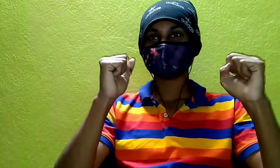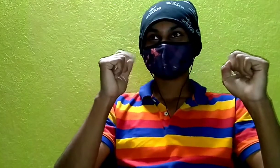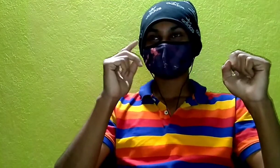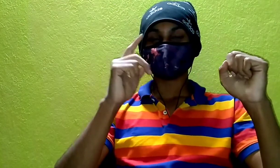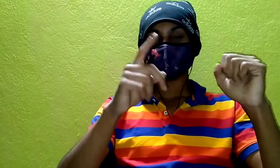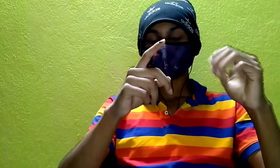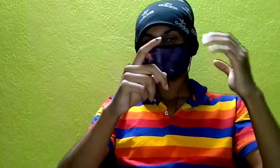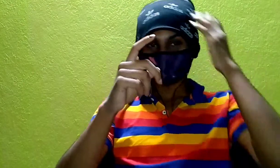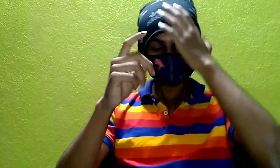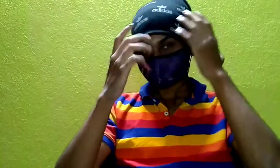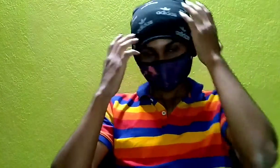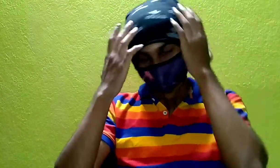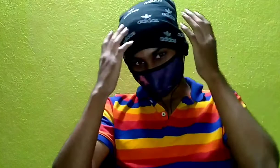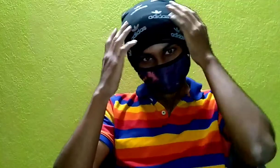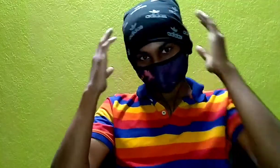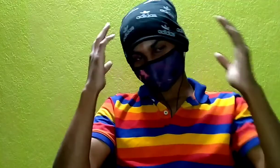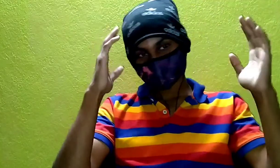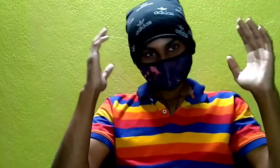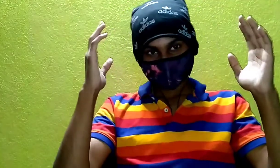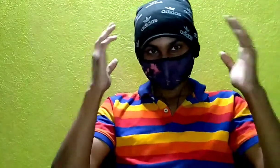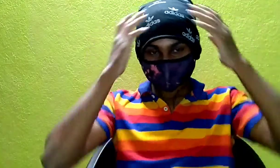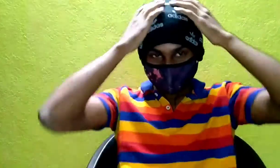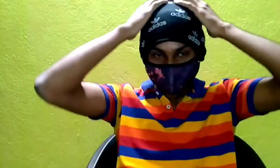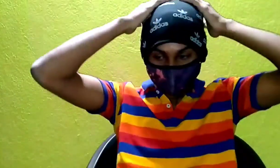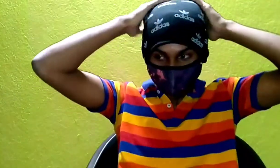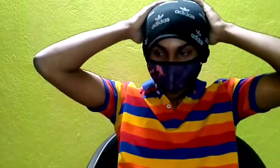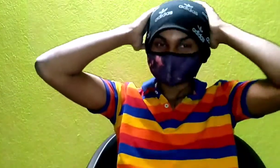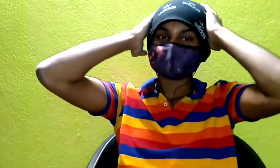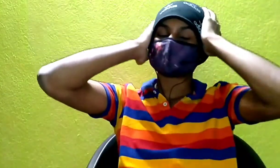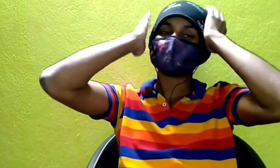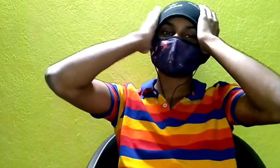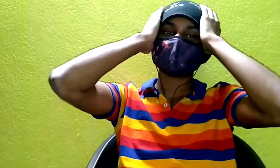बारे में इसी से करने में कितना अच्छा